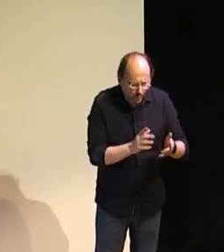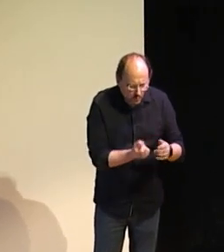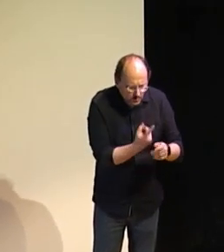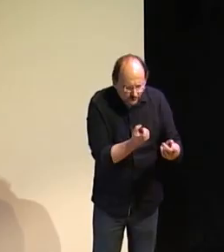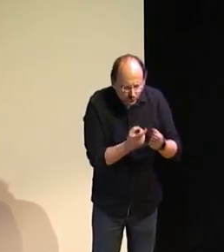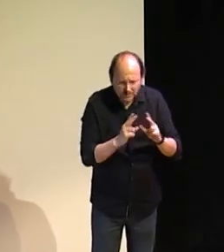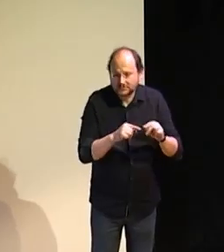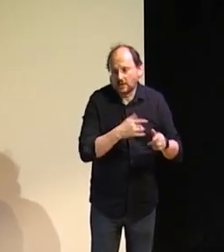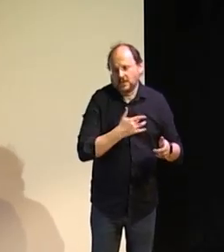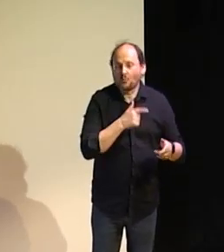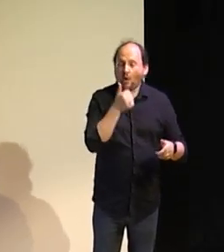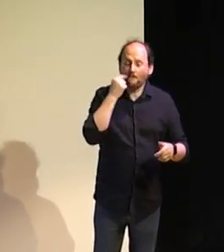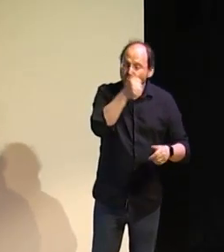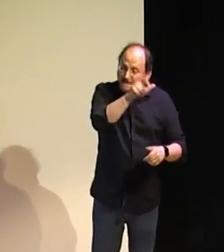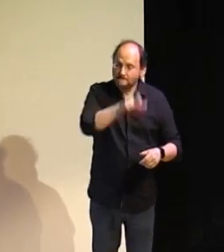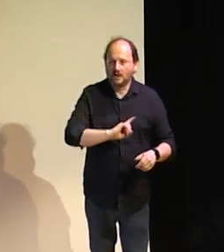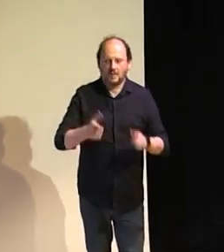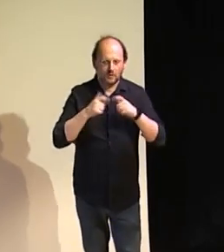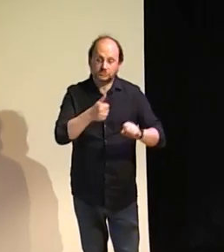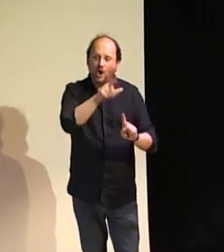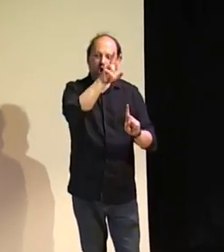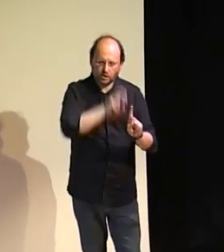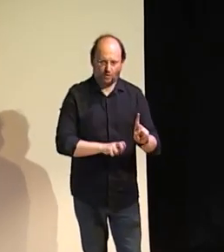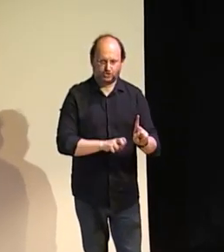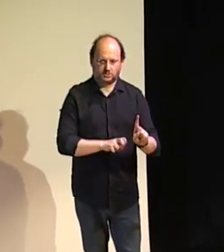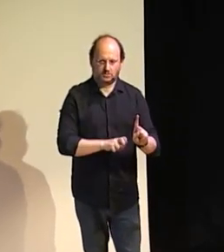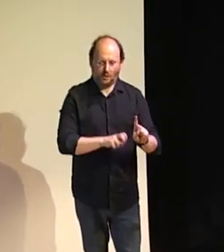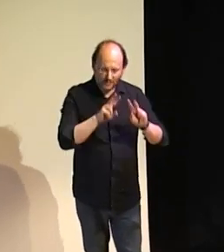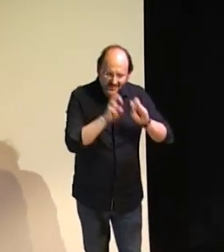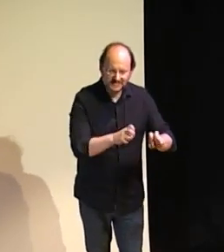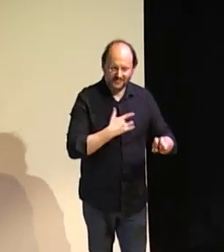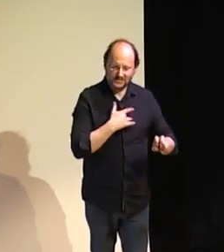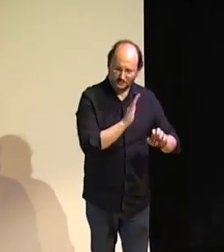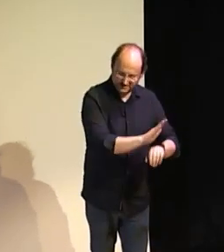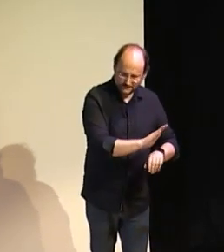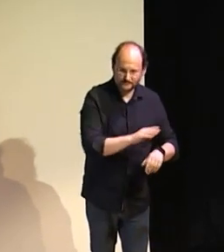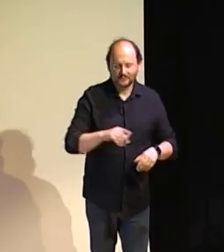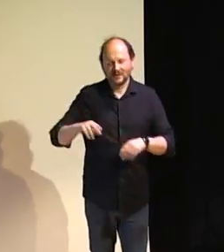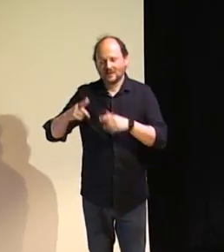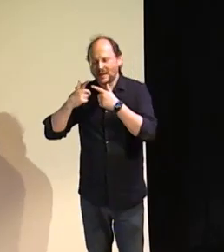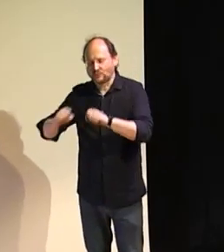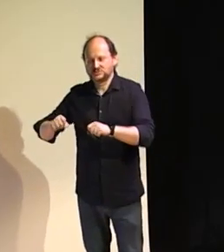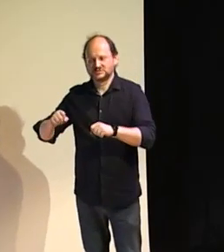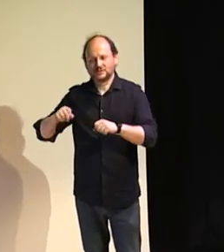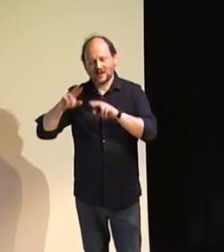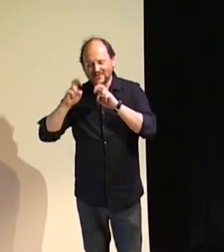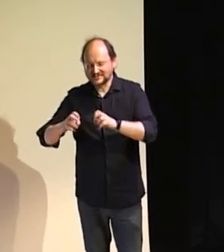Il a regardé les signes depuis 1800 et comment ces signes ont évolué. Ça n'est pas un linguiste, mais un anthropologue.